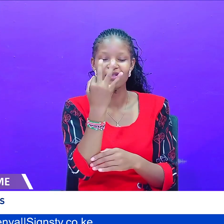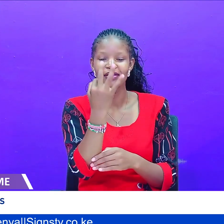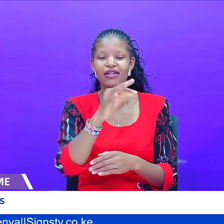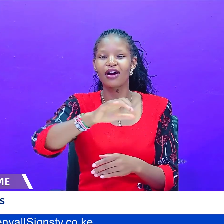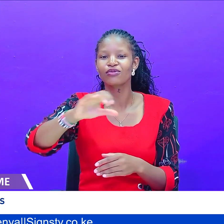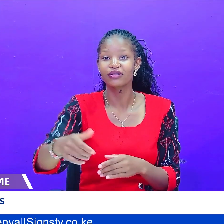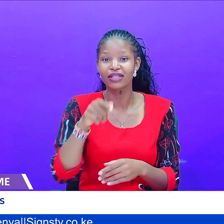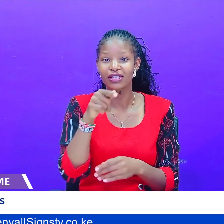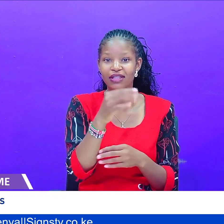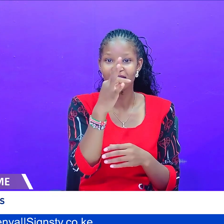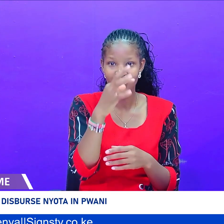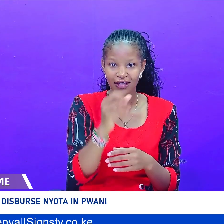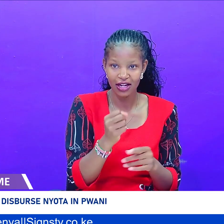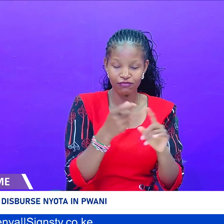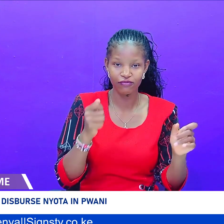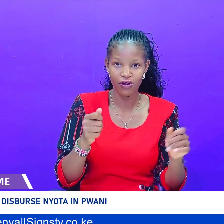Mombasa, 20 from Kwale,